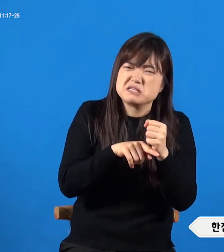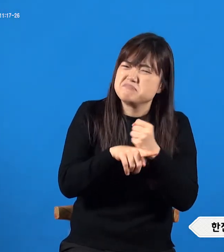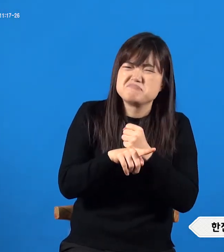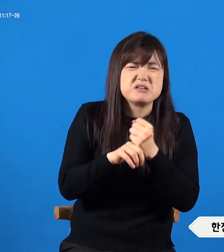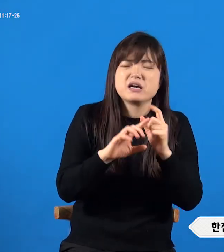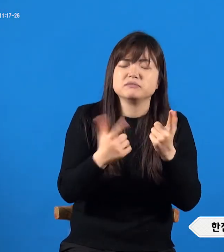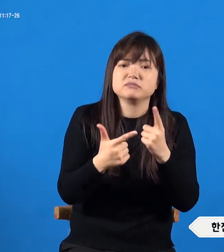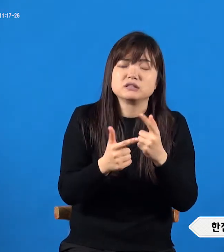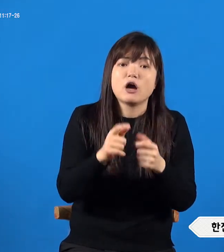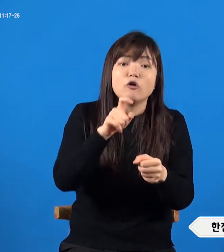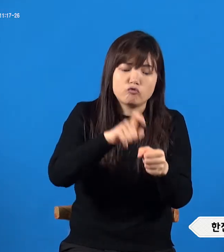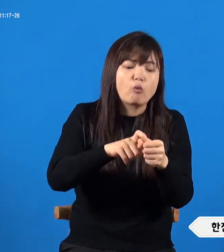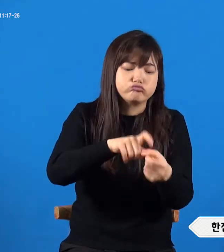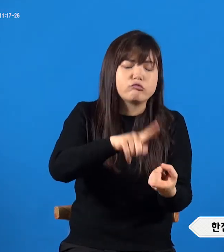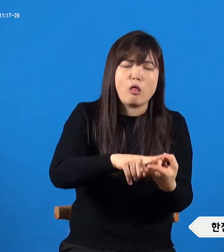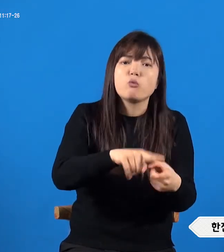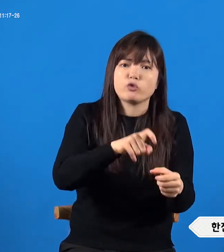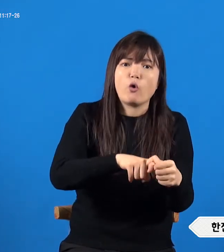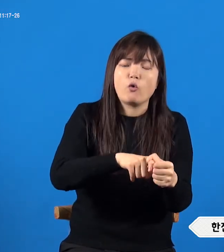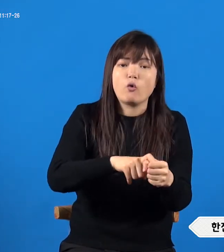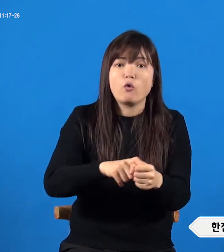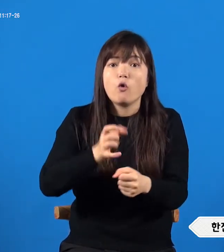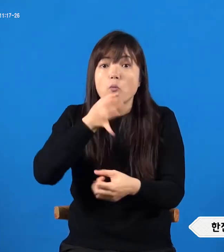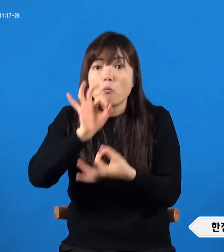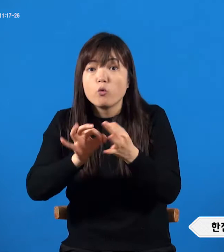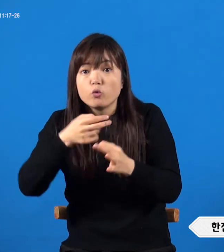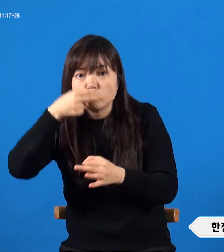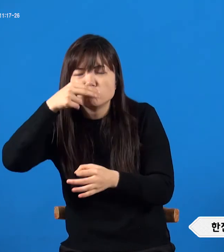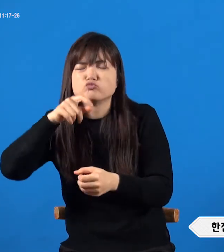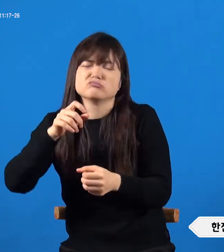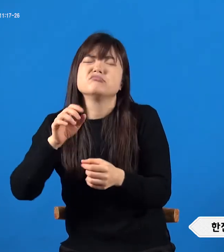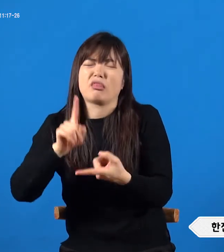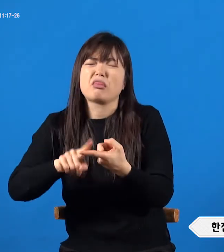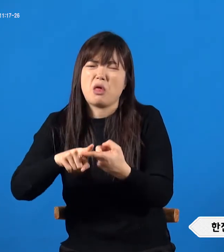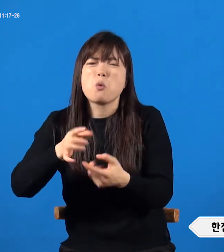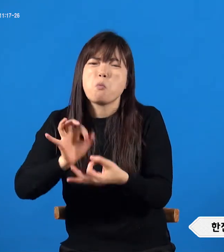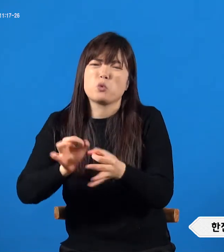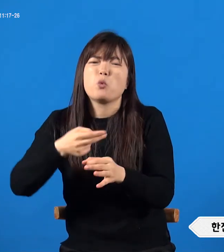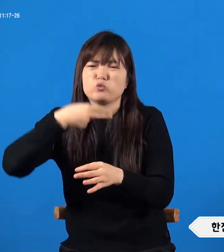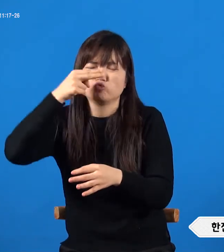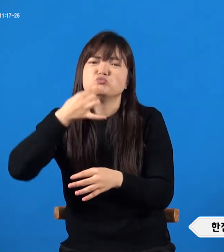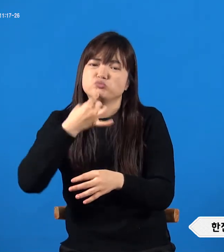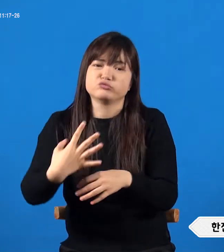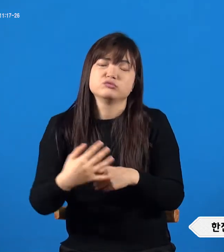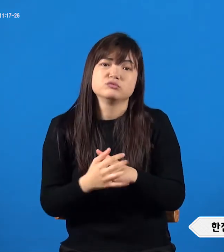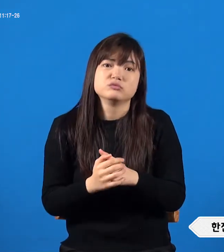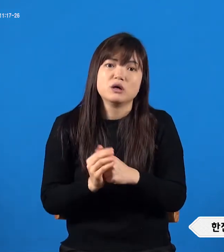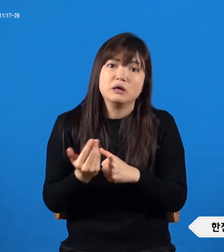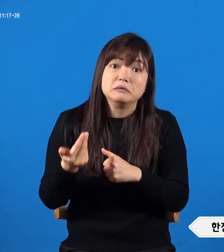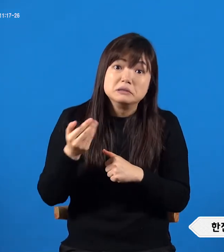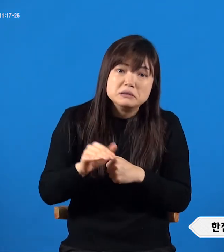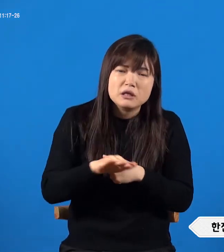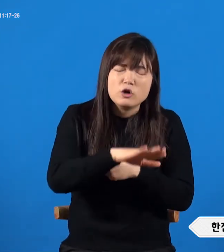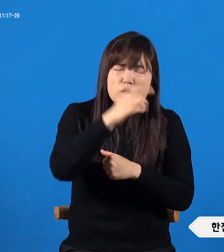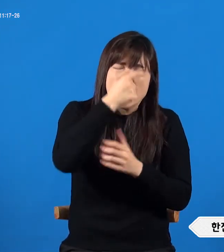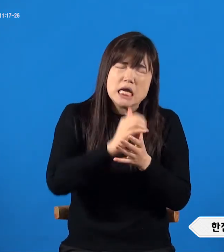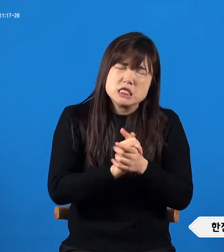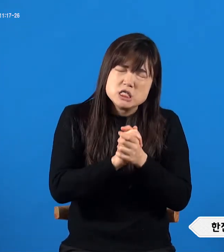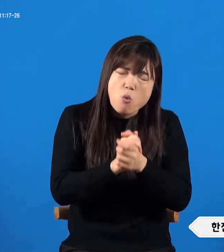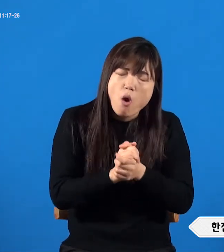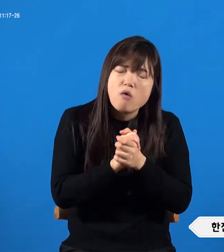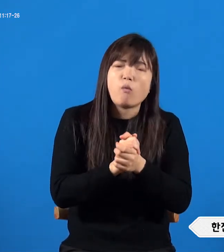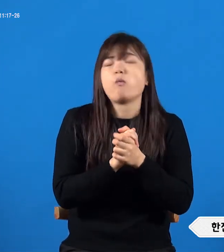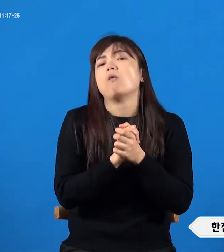것은 아닙니다. 떡은 그대로 떡이고 포도주는 그대로 포도주입니다. 그런데 우리가